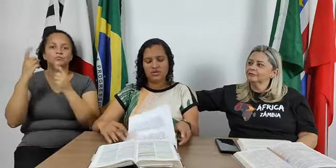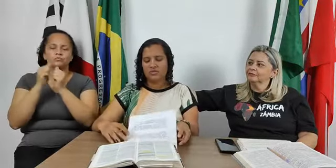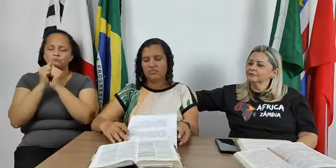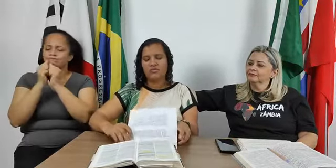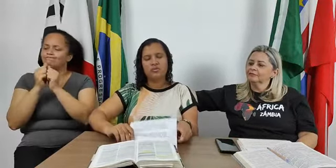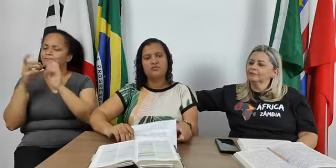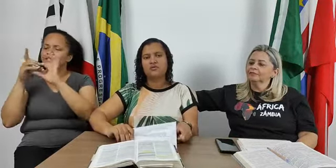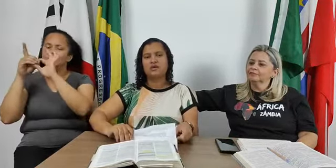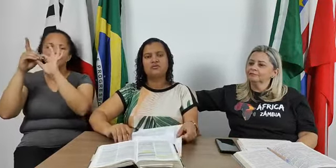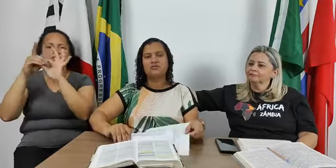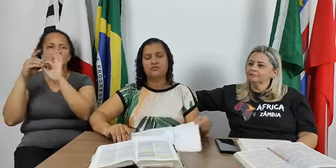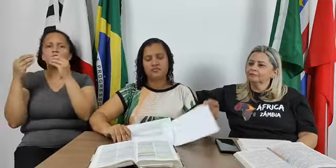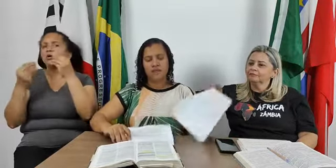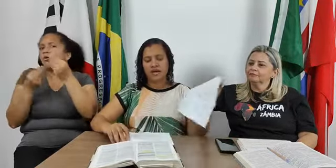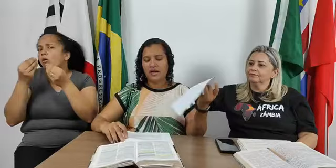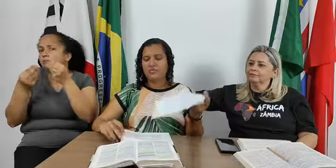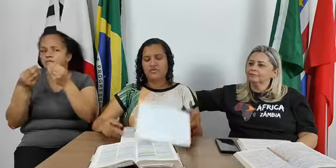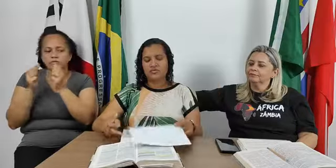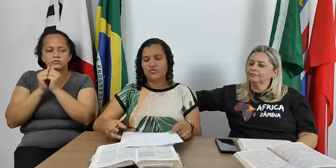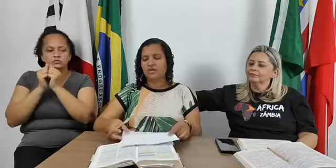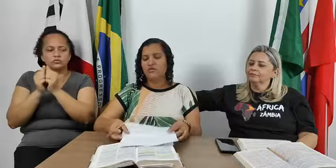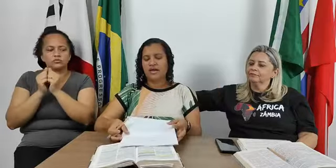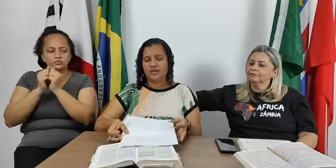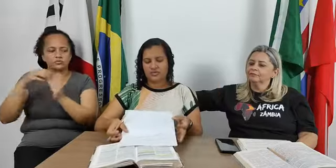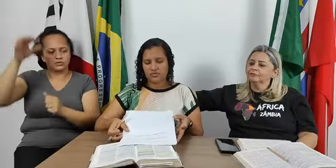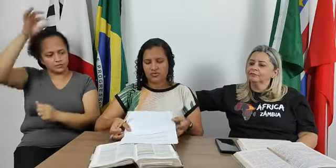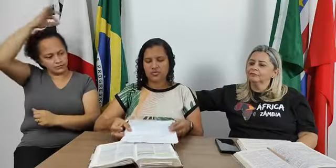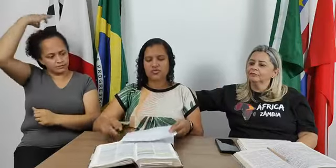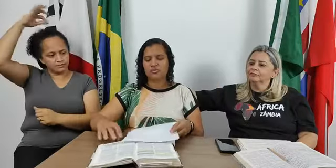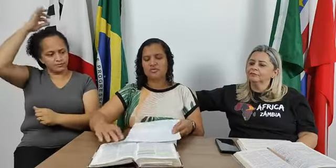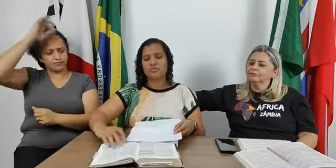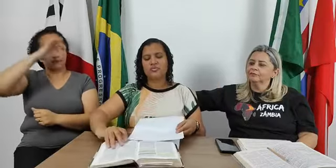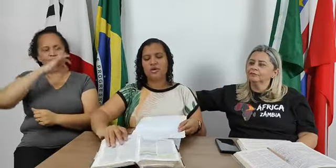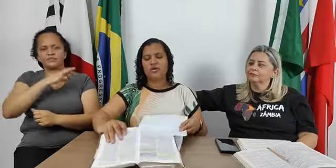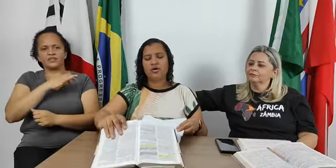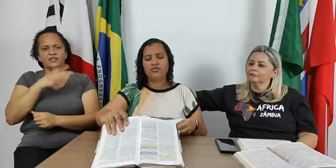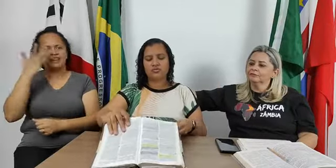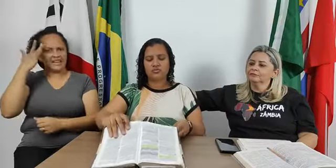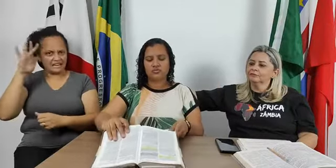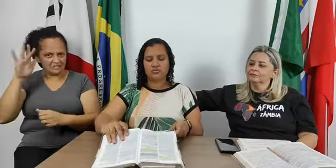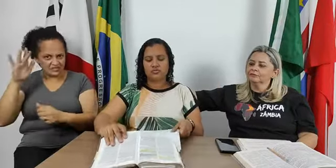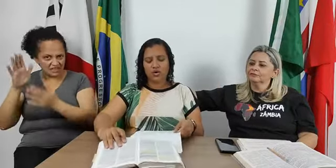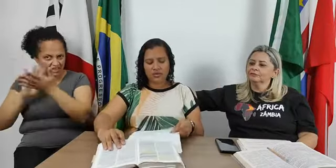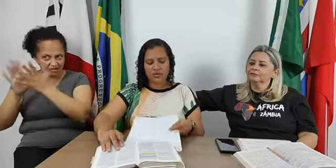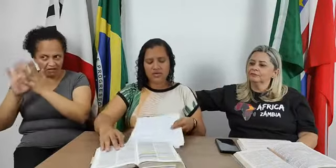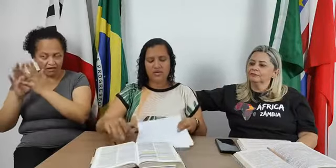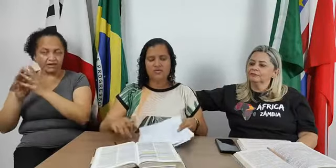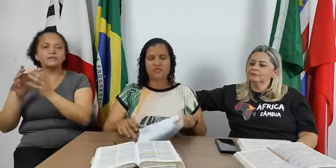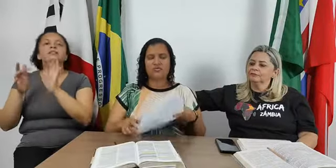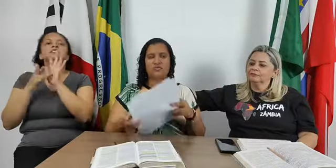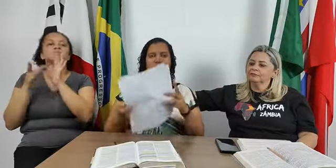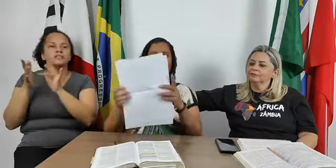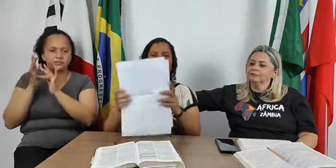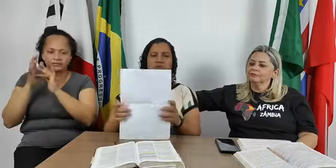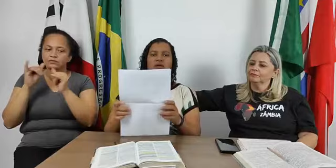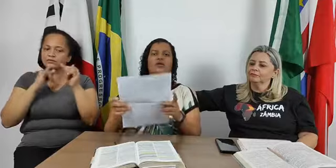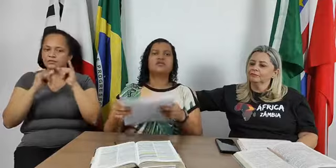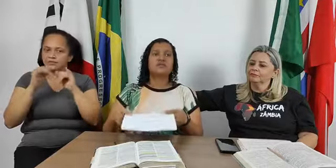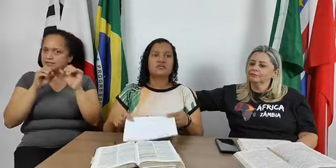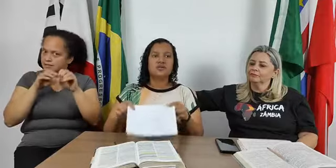do relacionamento com o Espírito Santo. Mas eu não sei orar. Jesus deixou a oração do Pai Nosso. Ora o Pai Nosso.